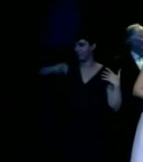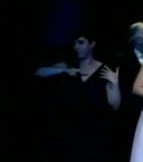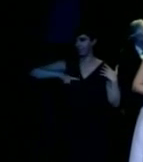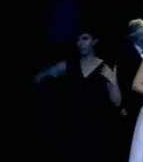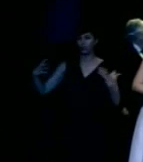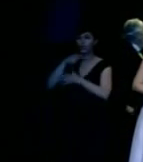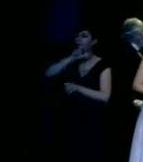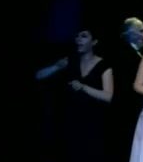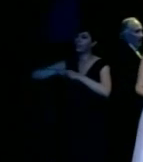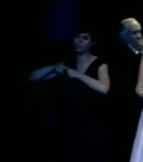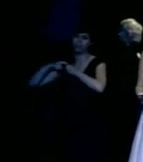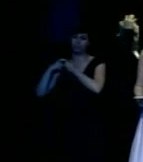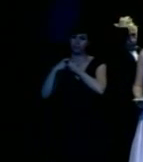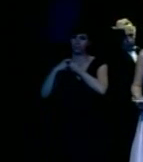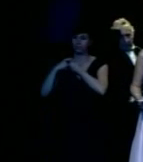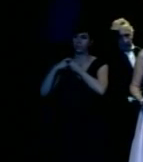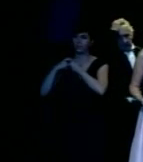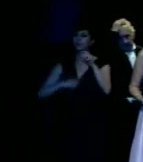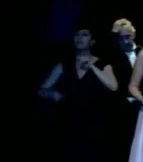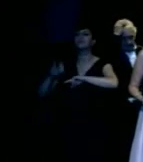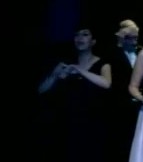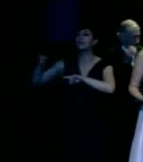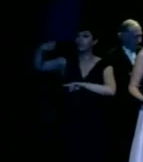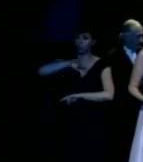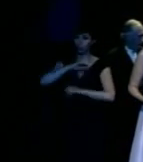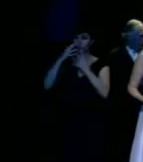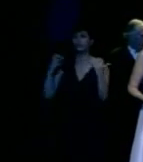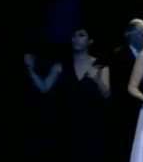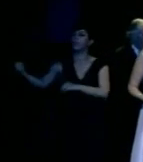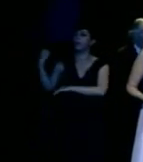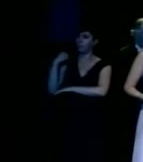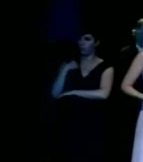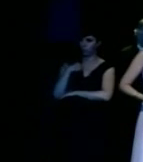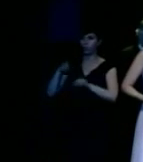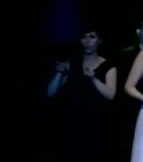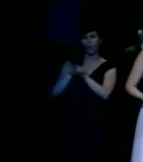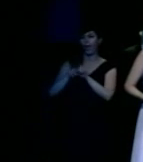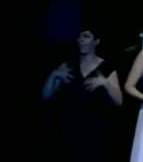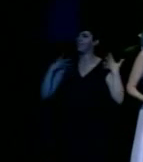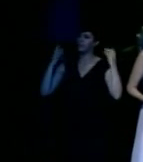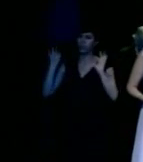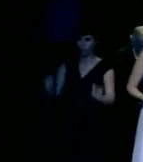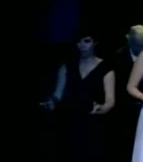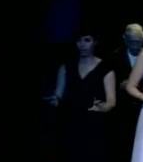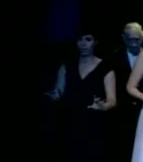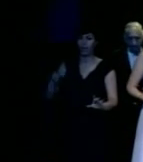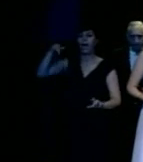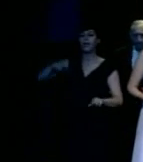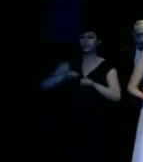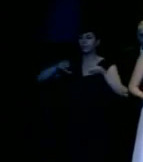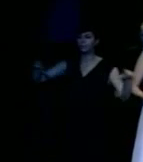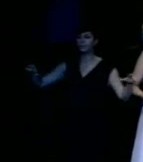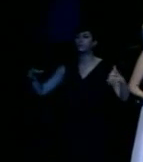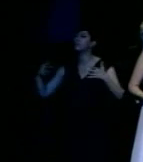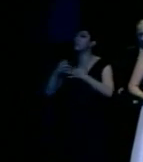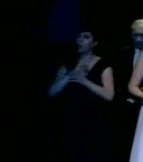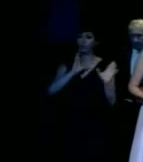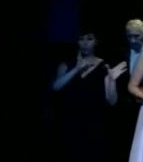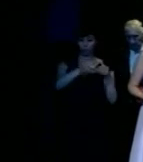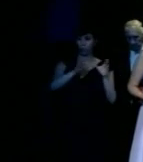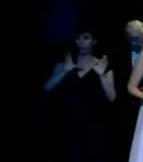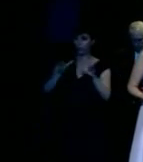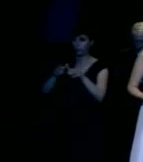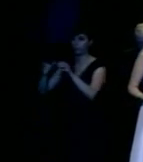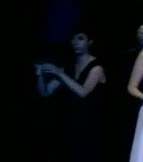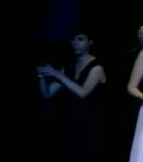los participantes y sobre todo con el apoyo de ustedes va a ser la misma. Vamos a recibir en el escenario a todas las